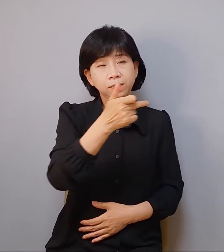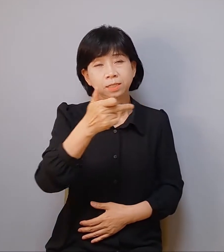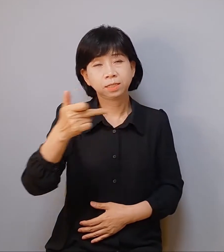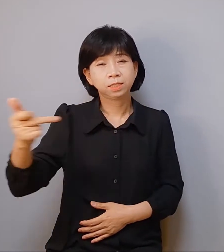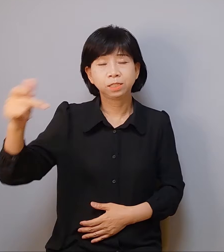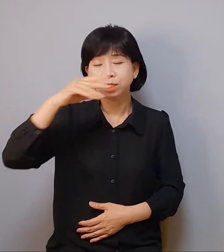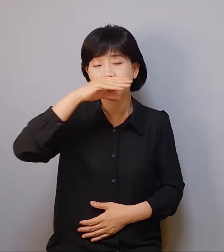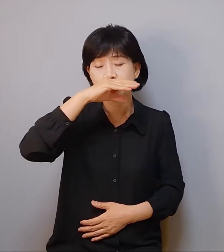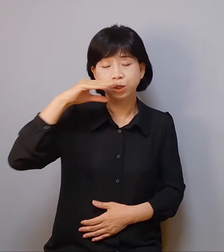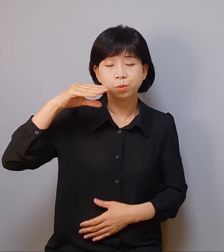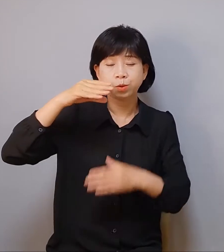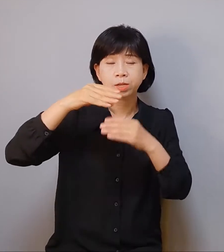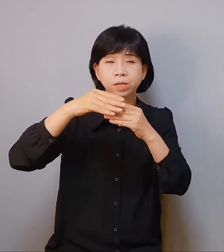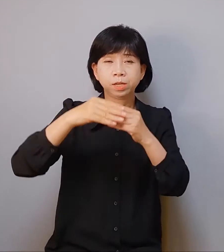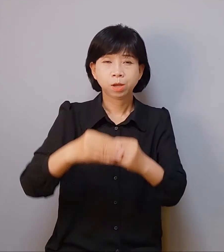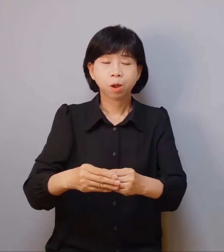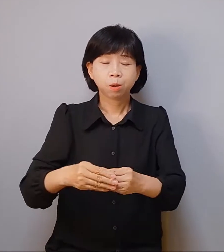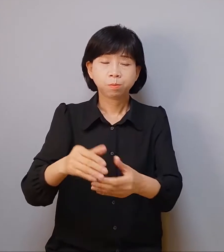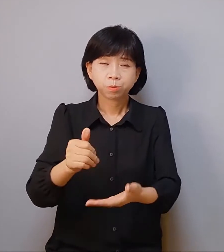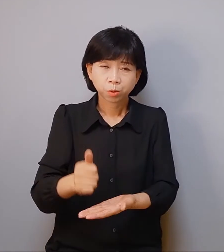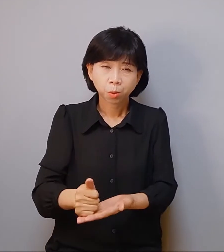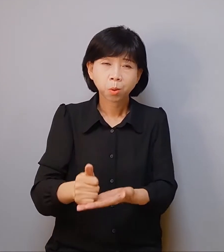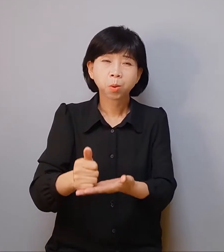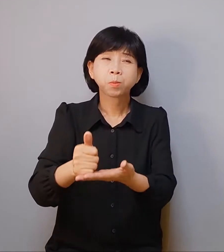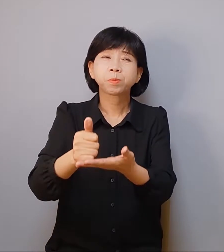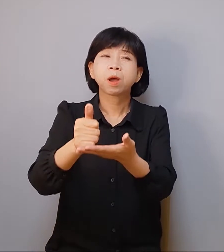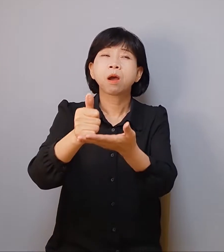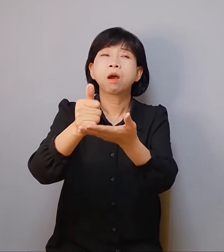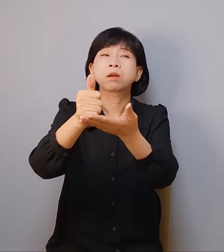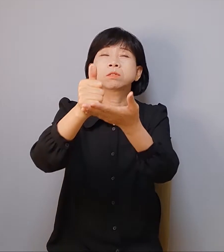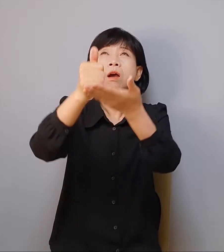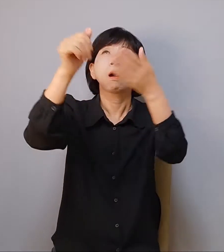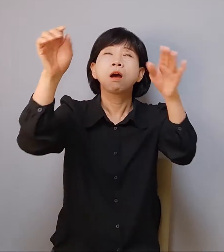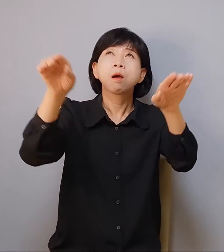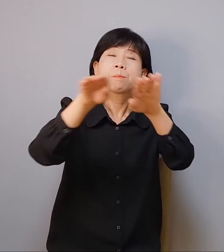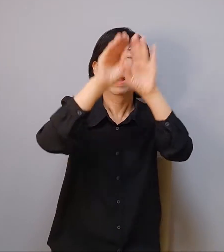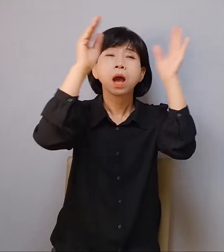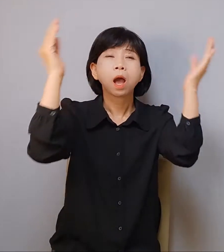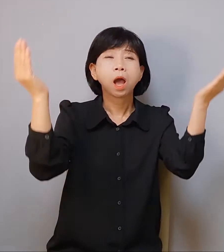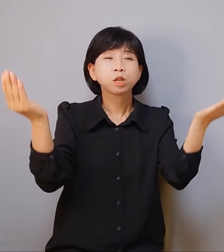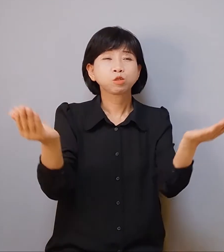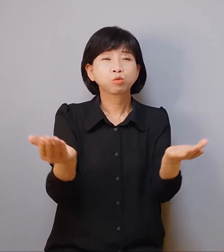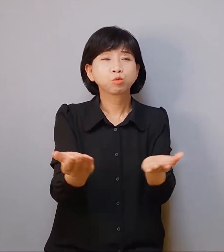그 크신 위엄 높여서